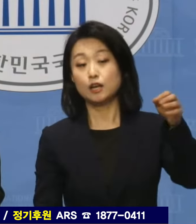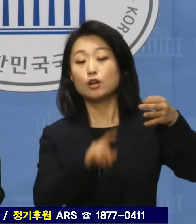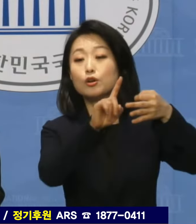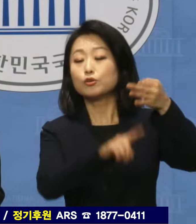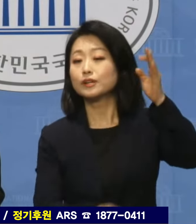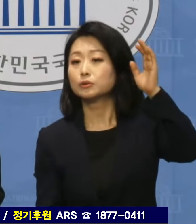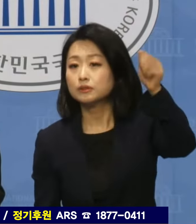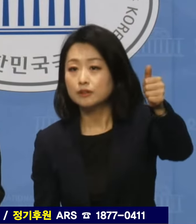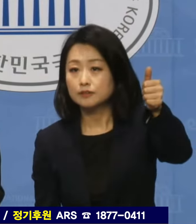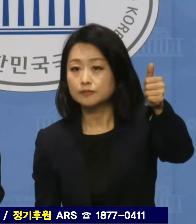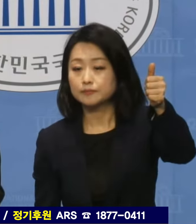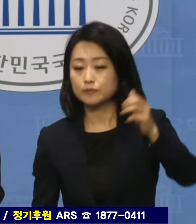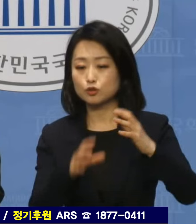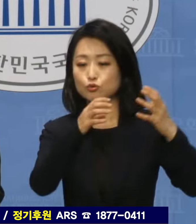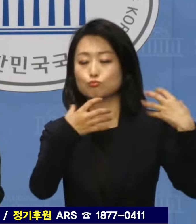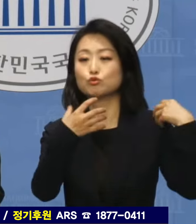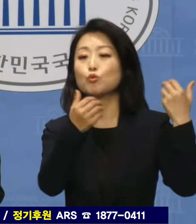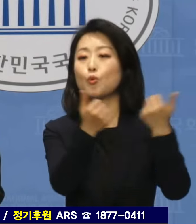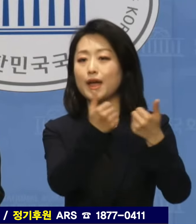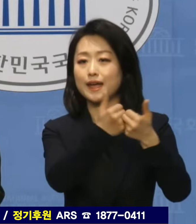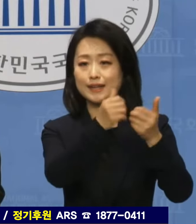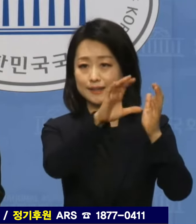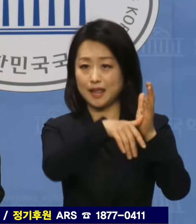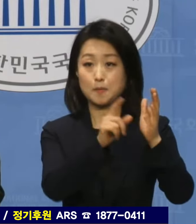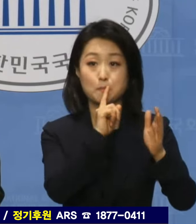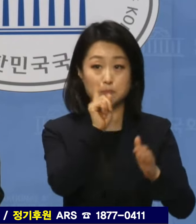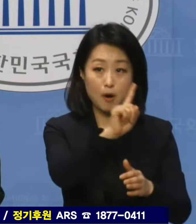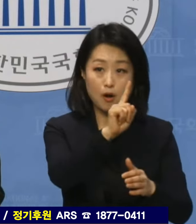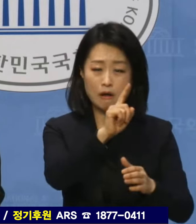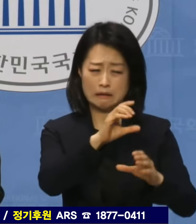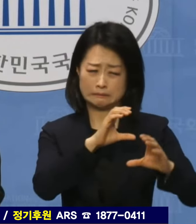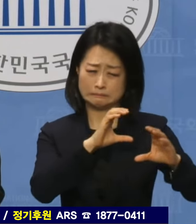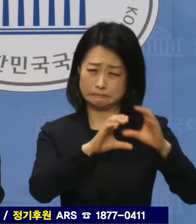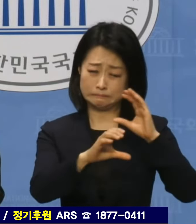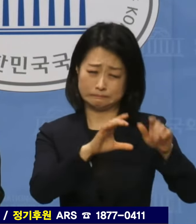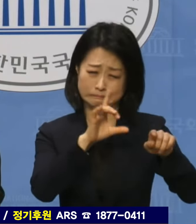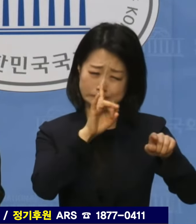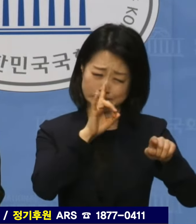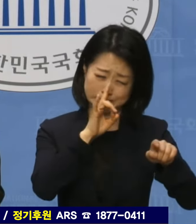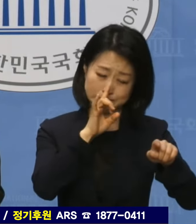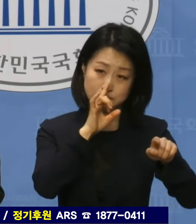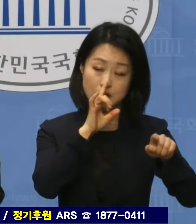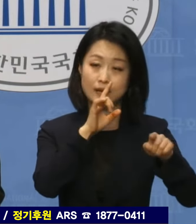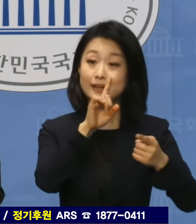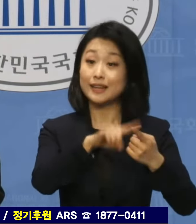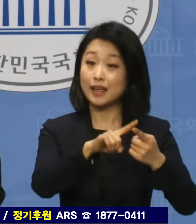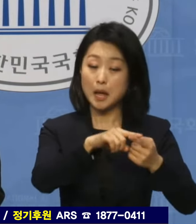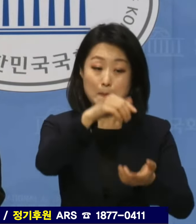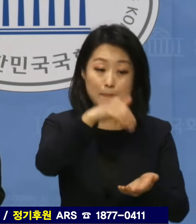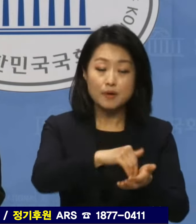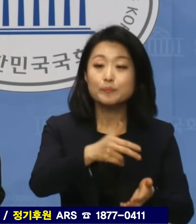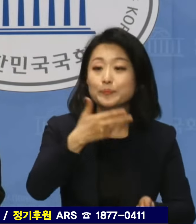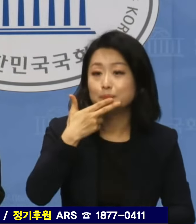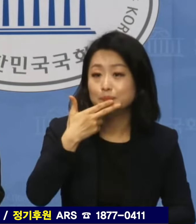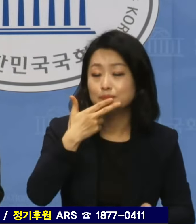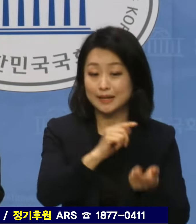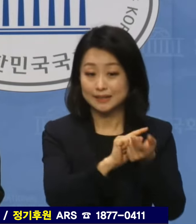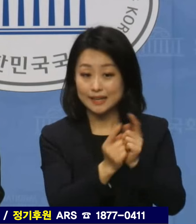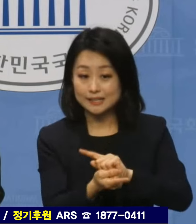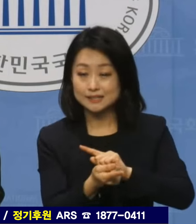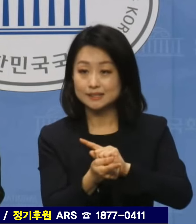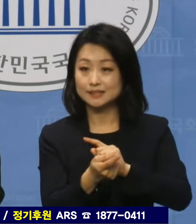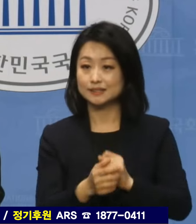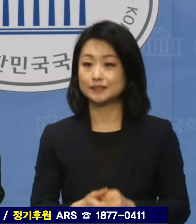윤석열 대통령은 국무회의 모두 발언에서 불통의 국정 운영에 대한 반성 대신